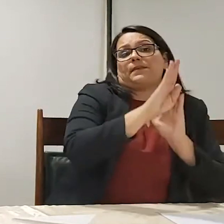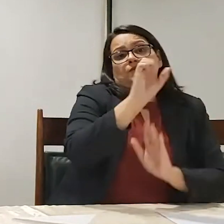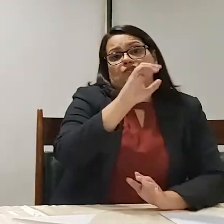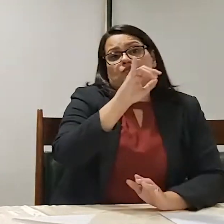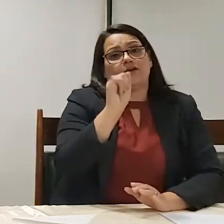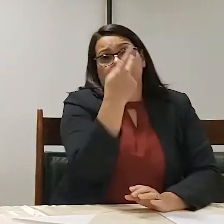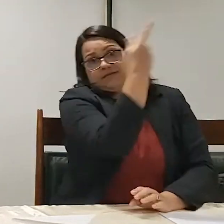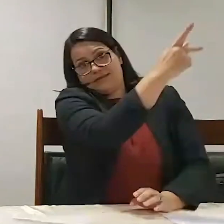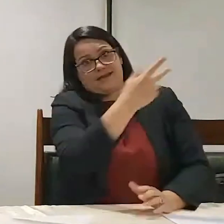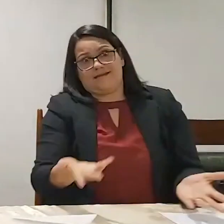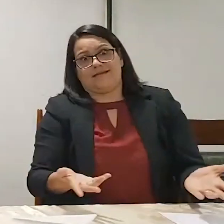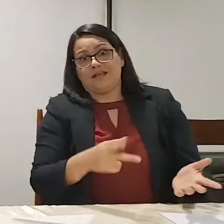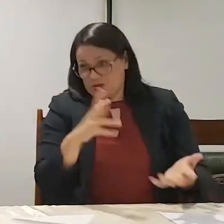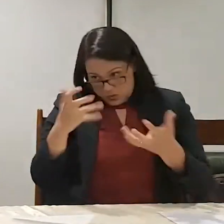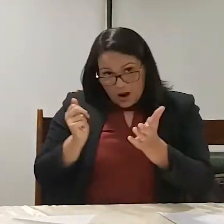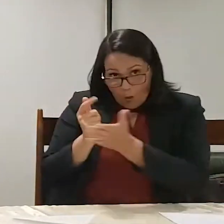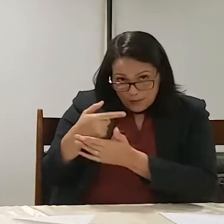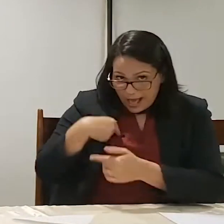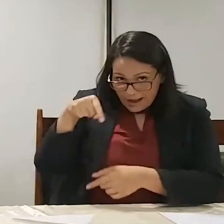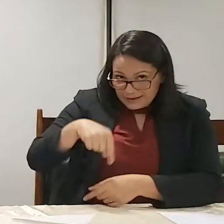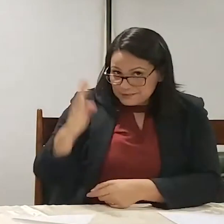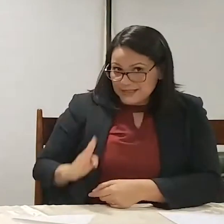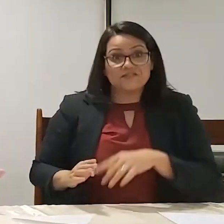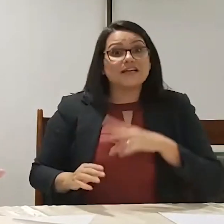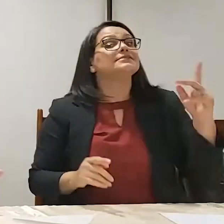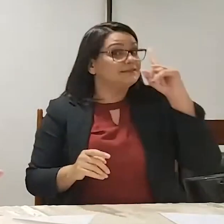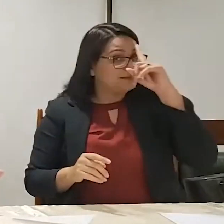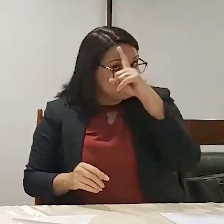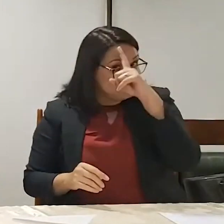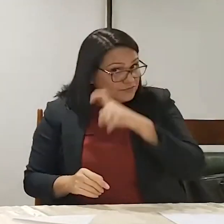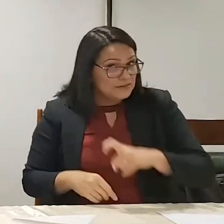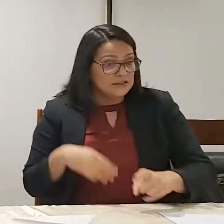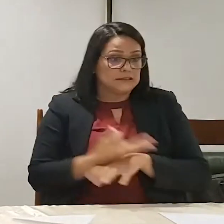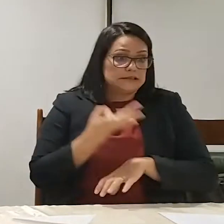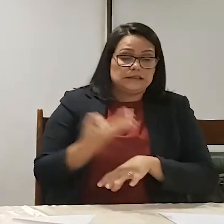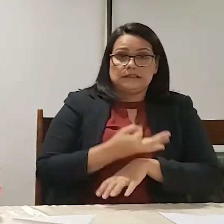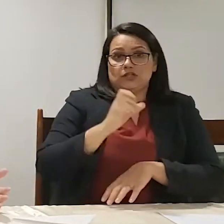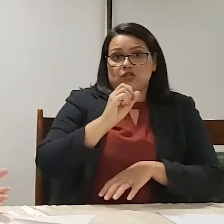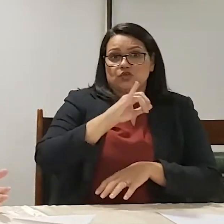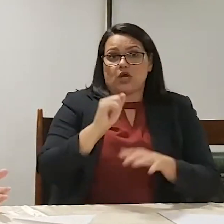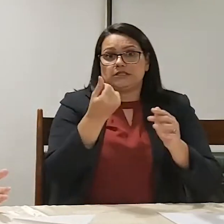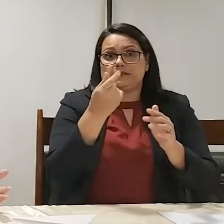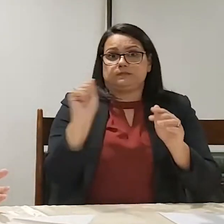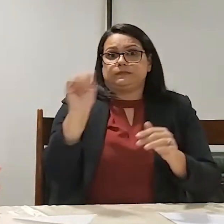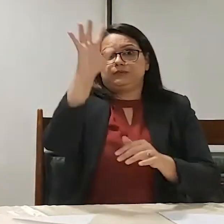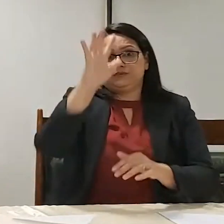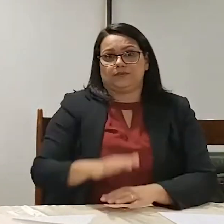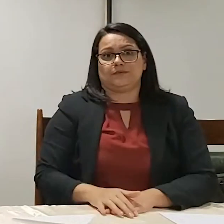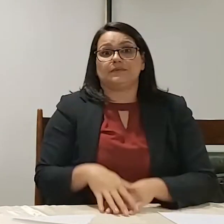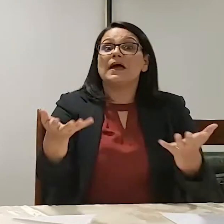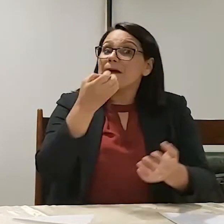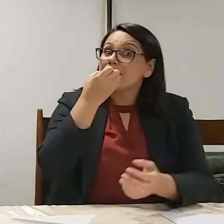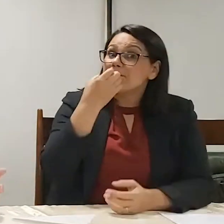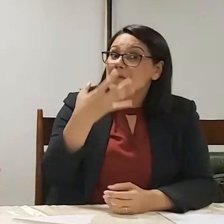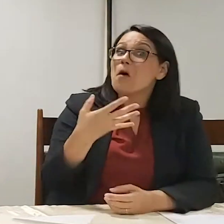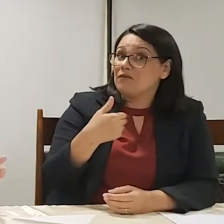quase impossível esse país sobreviver com a preço da soja tão alta. Tá? Quem sabe até seria bom nós criarmos a OPEP